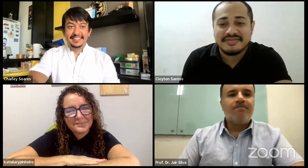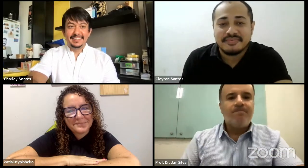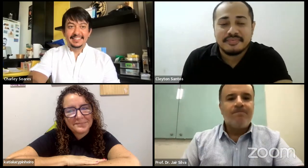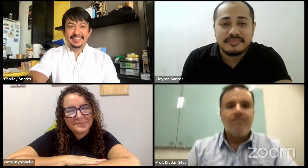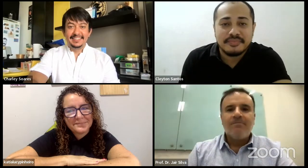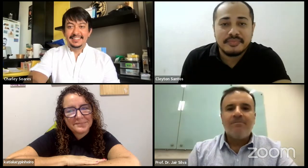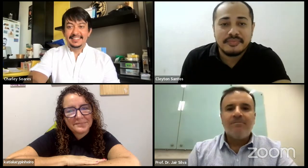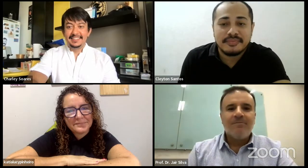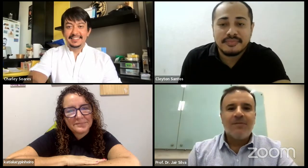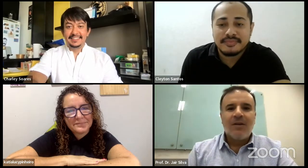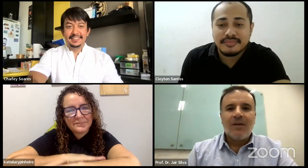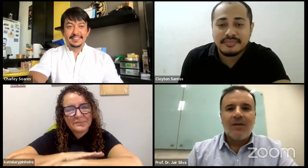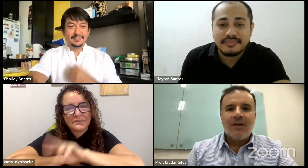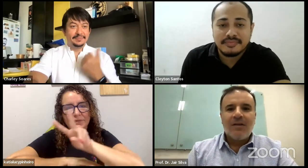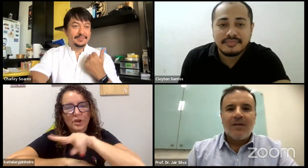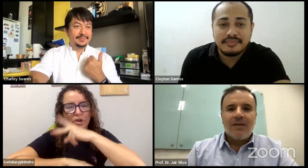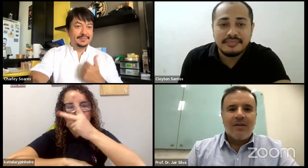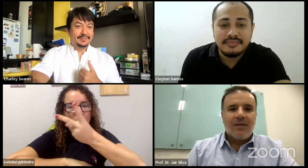Desculpa.